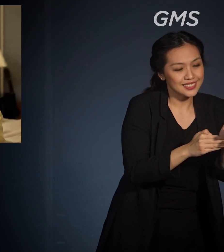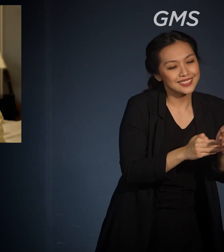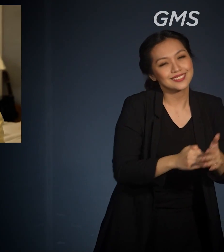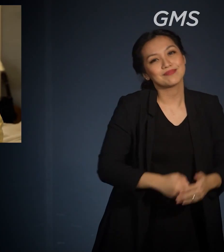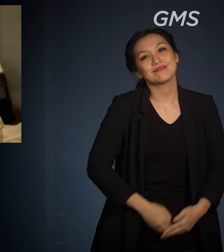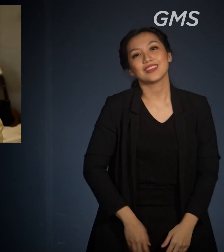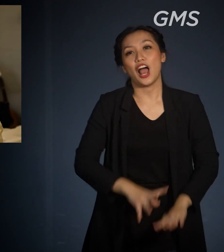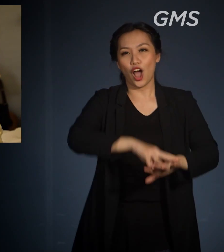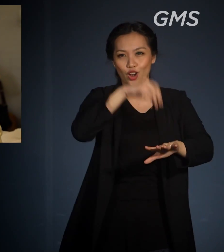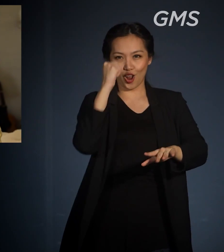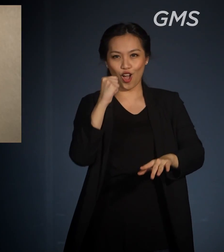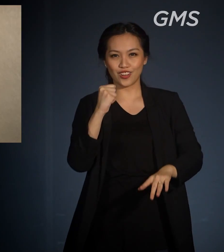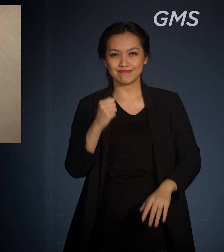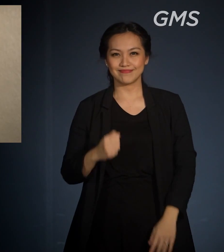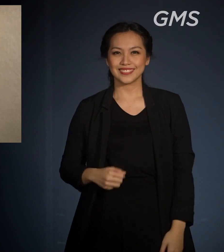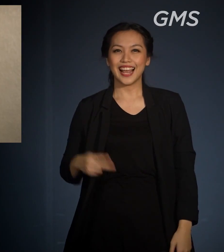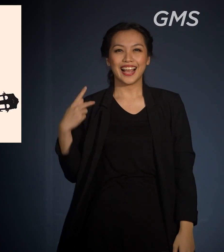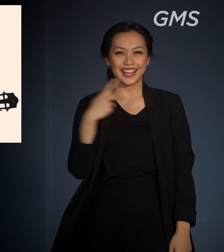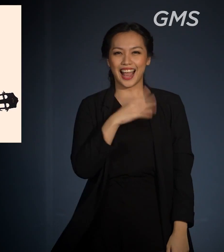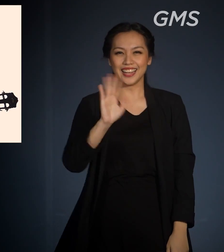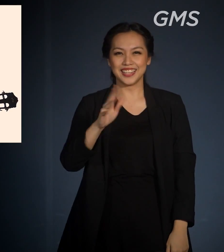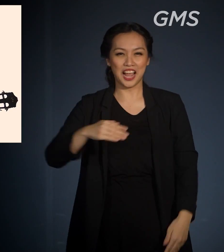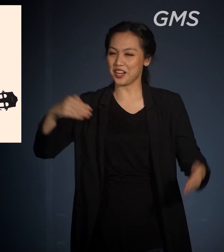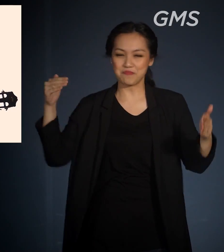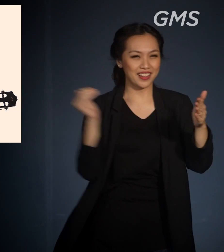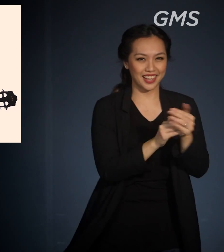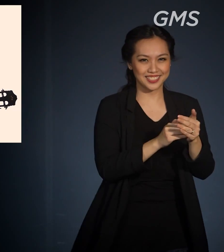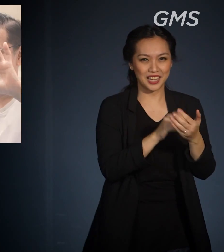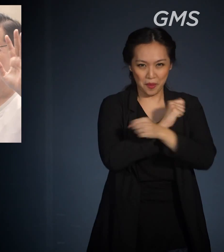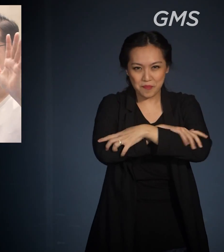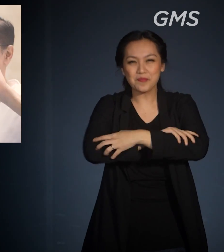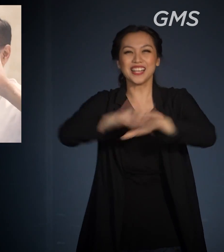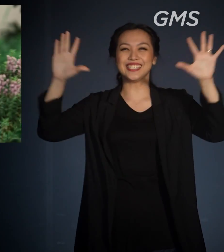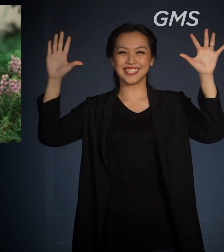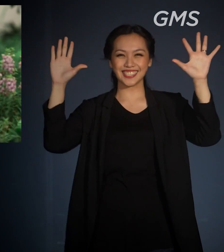semakin rohani kita tidak boleh dibatasi.